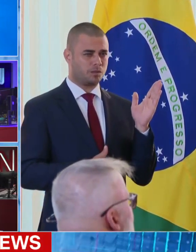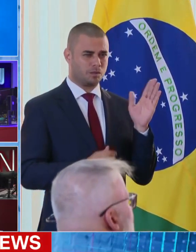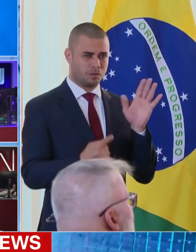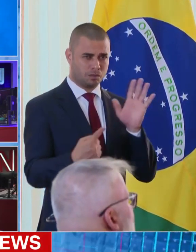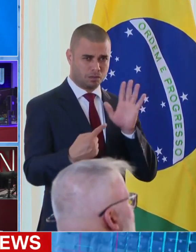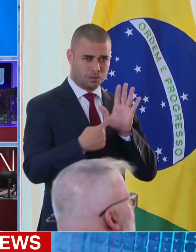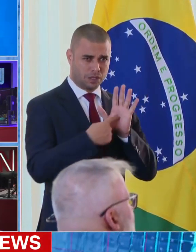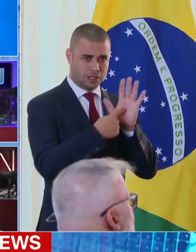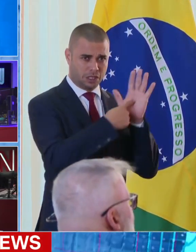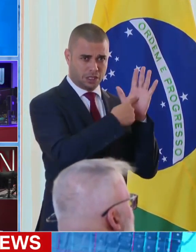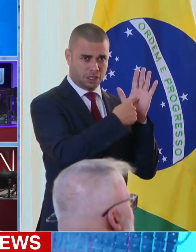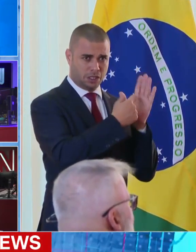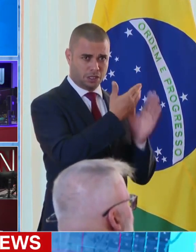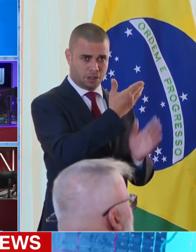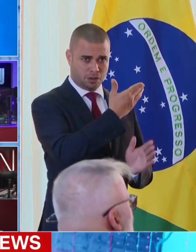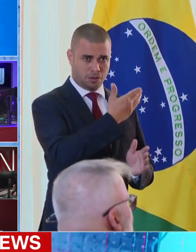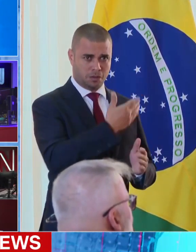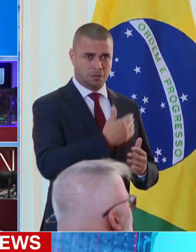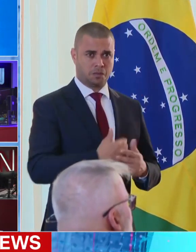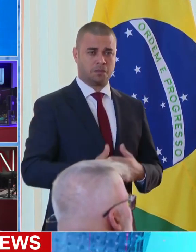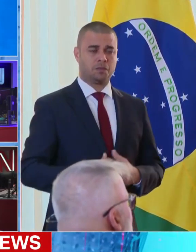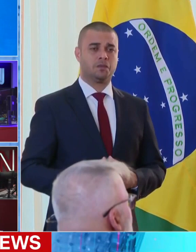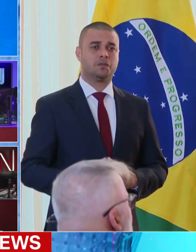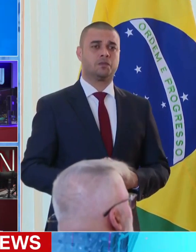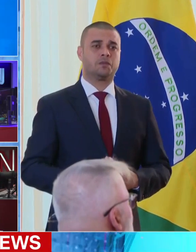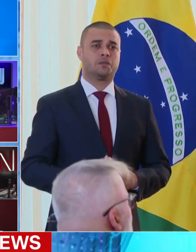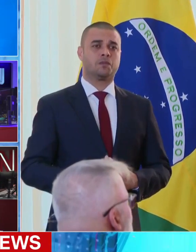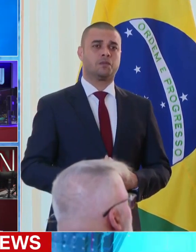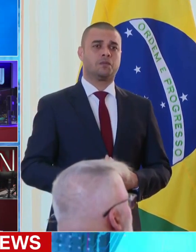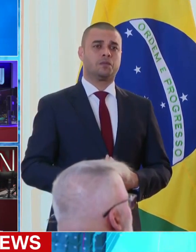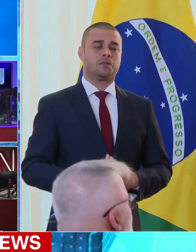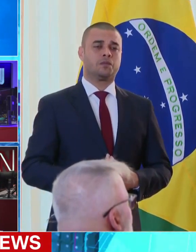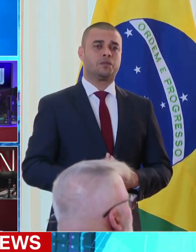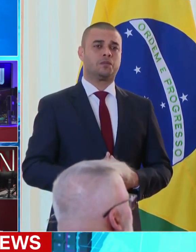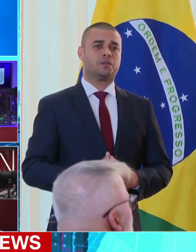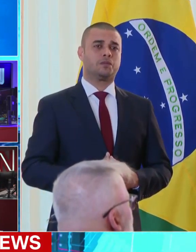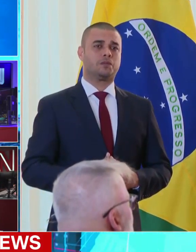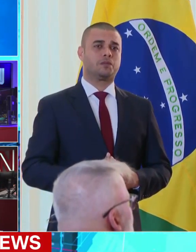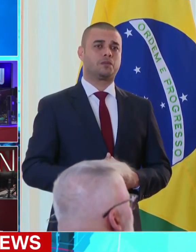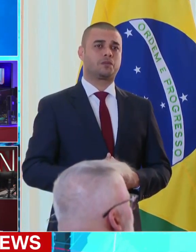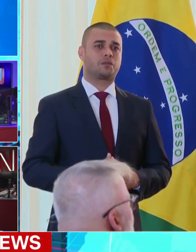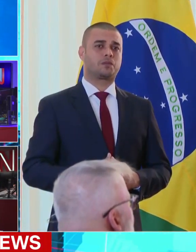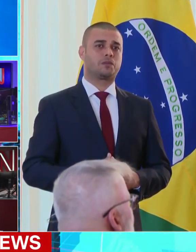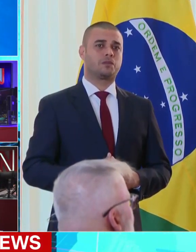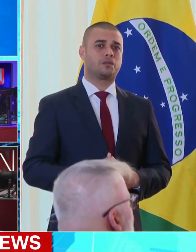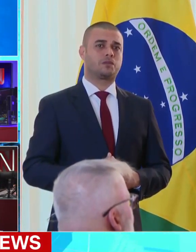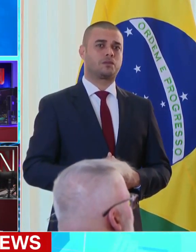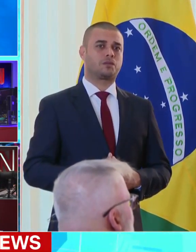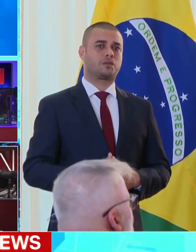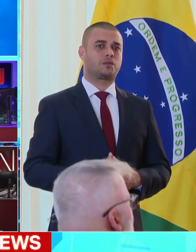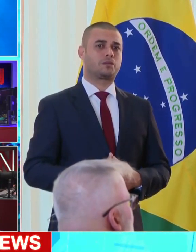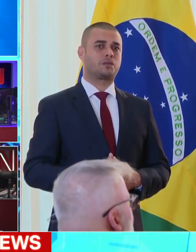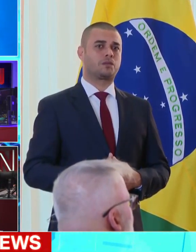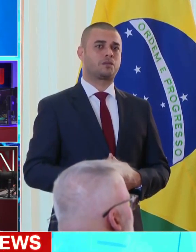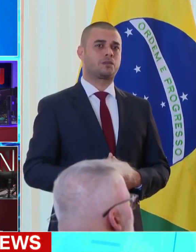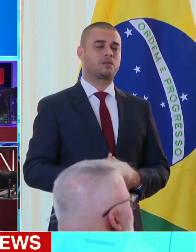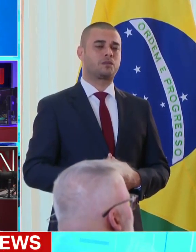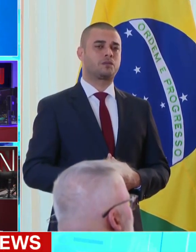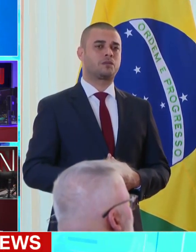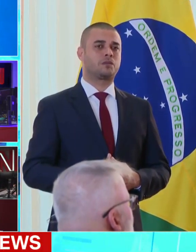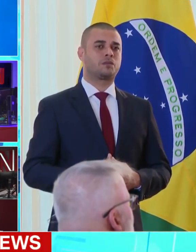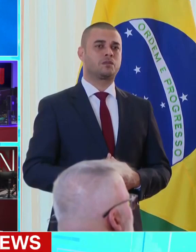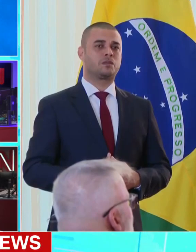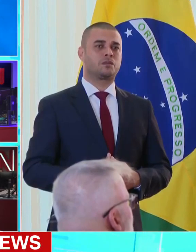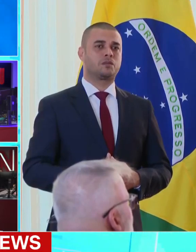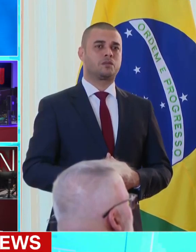troca lídima de ideias nem um ambiente do compartilhamento idôneo de informações e olha que interessante que eles